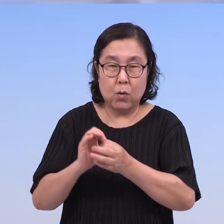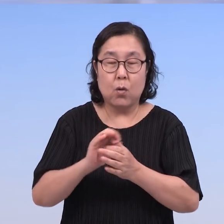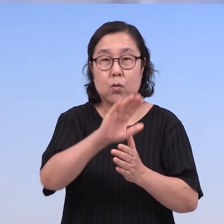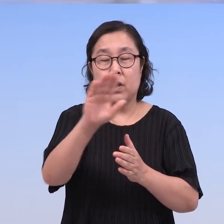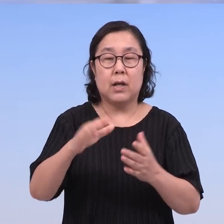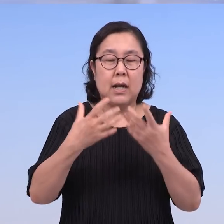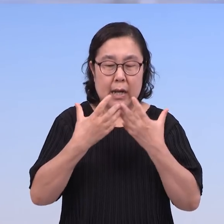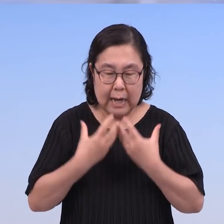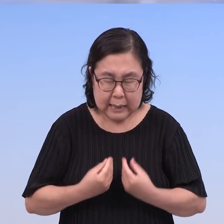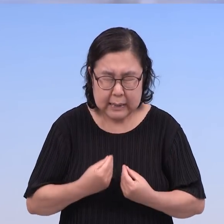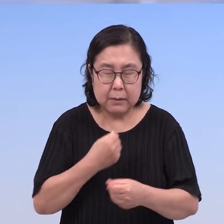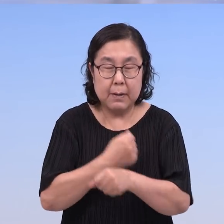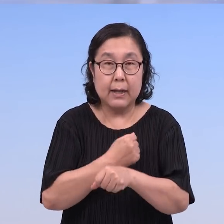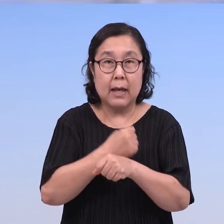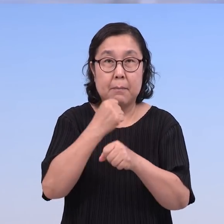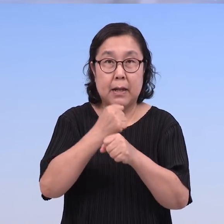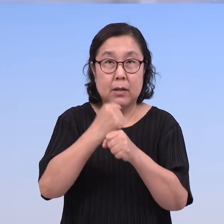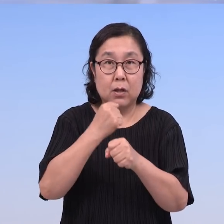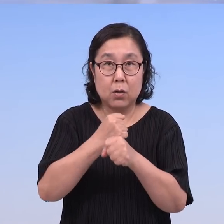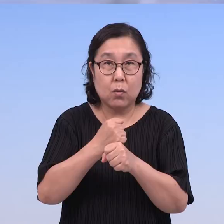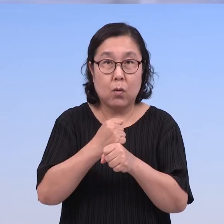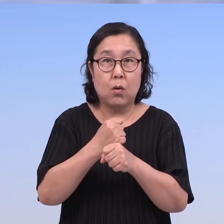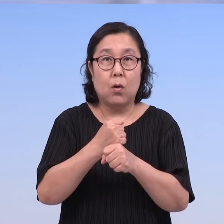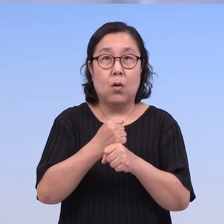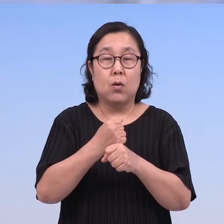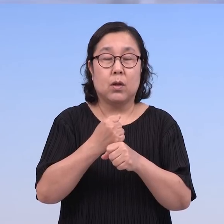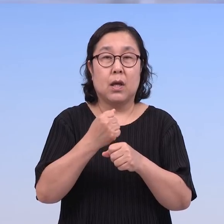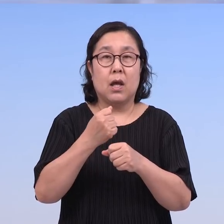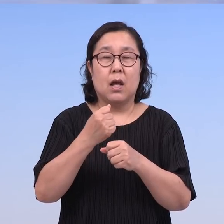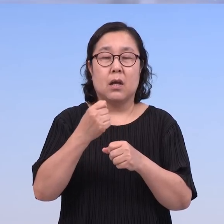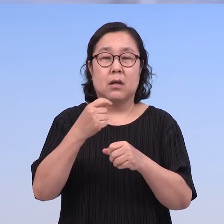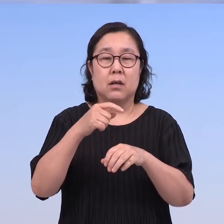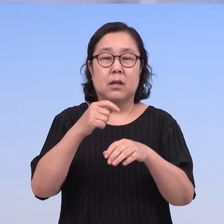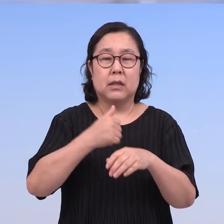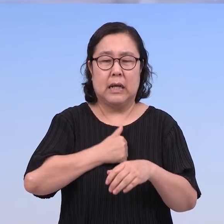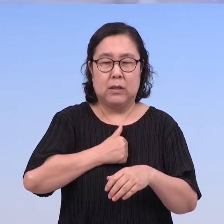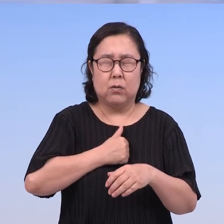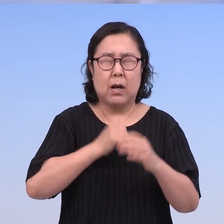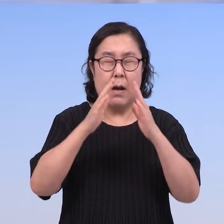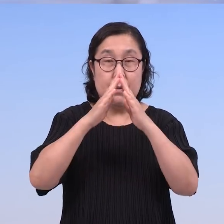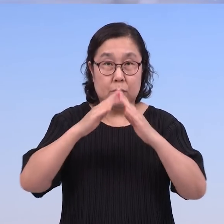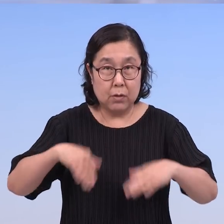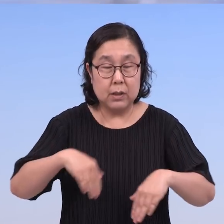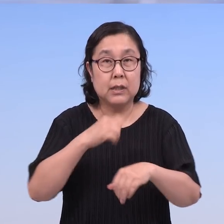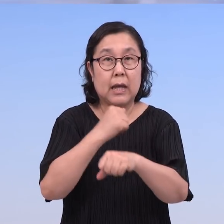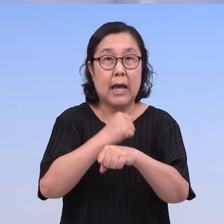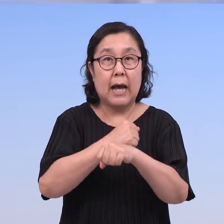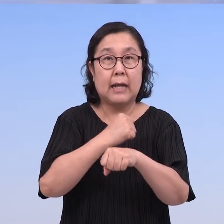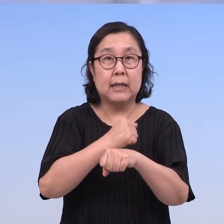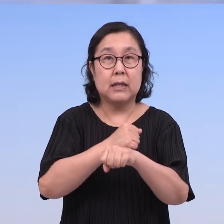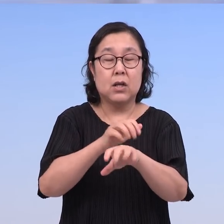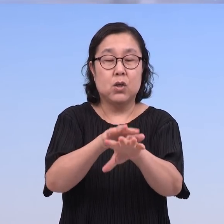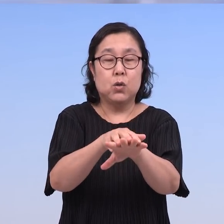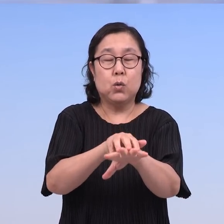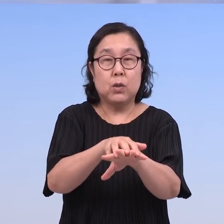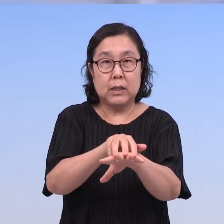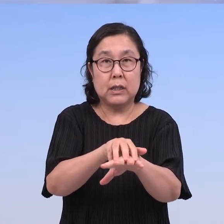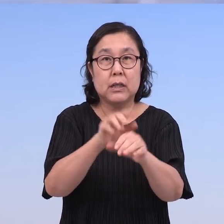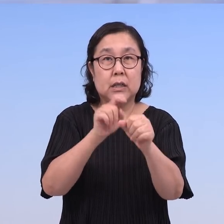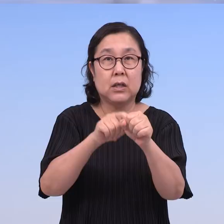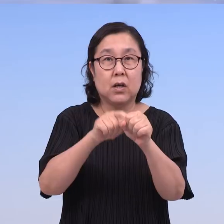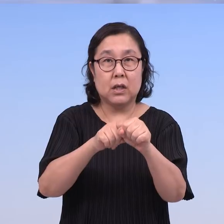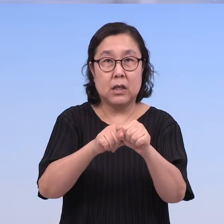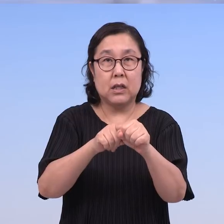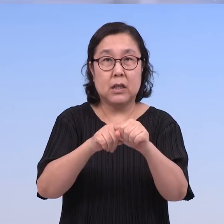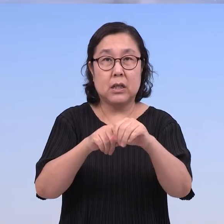끊임없이 우리를 낙심시키고 좌절시키고 그 낮은 자존감의 자리로 몰고 가려는 무서운 이